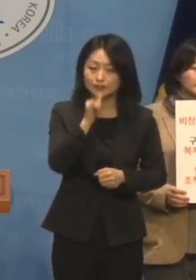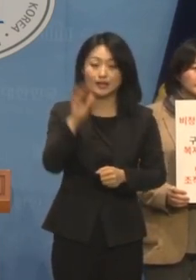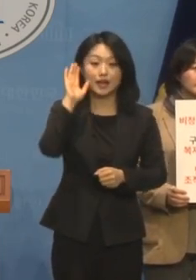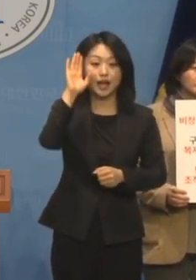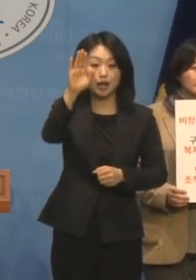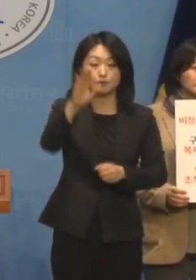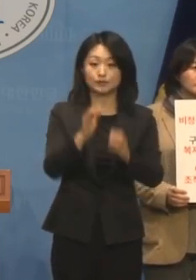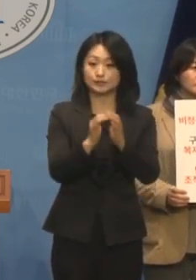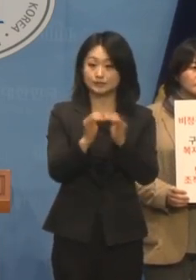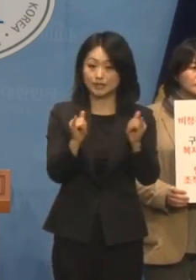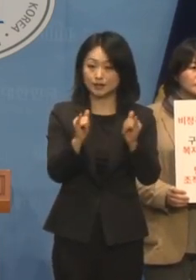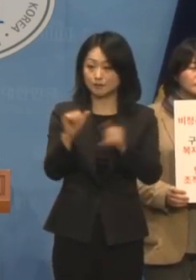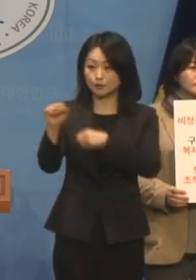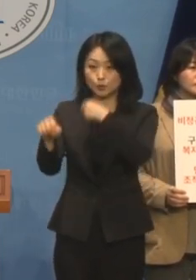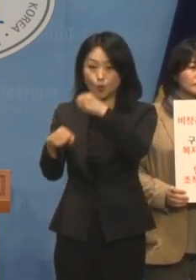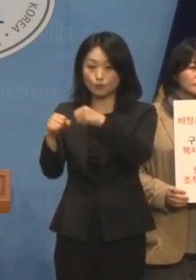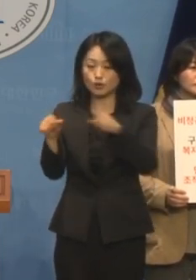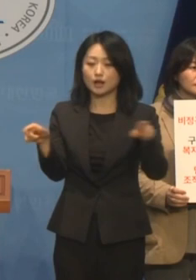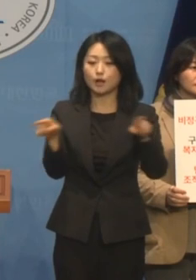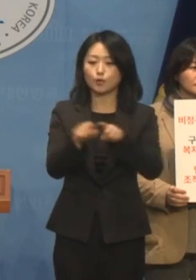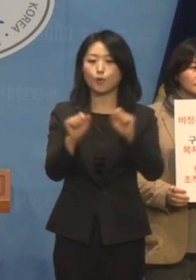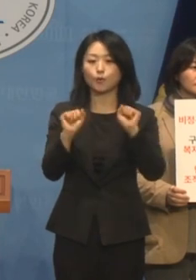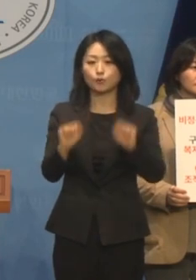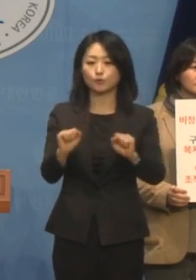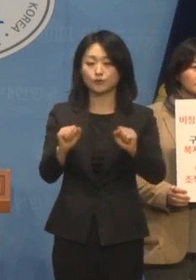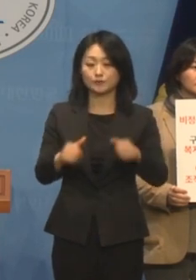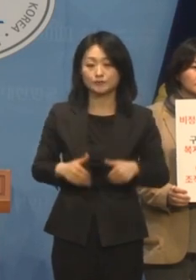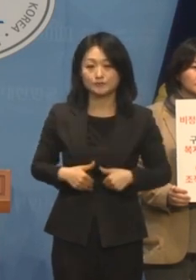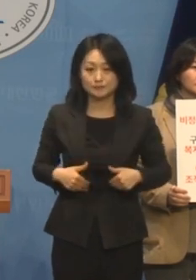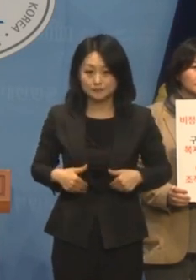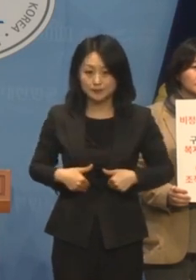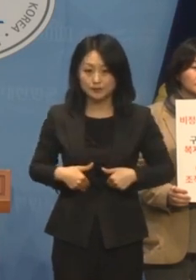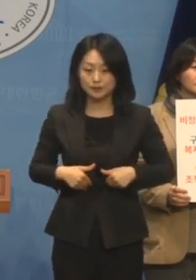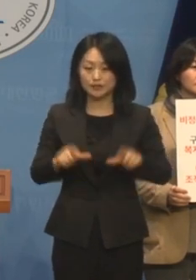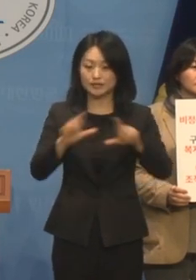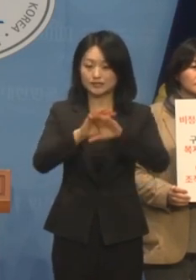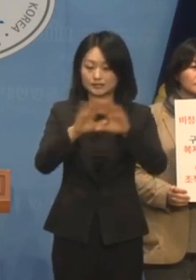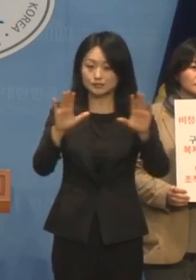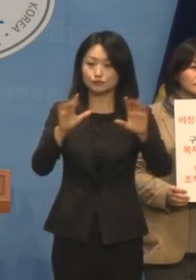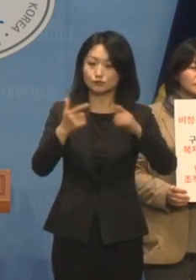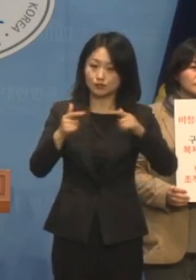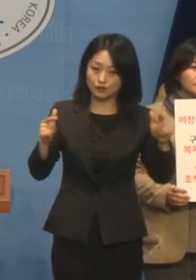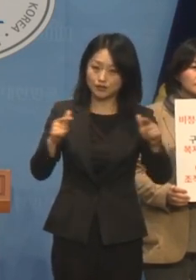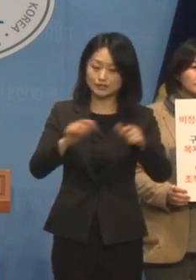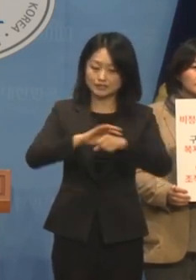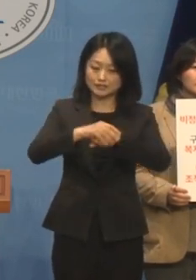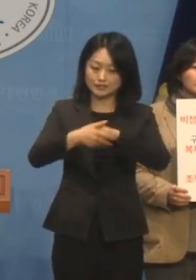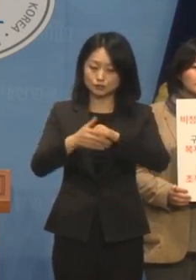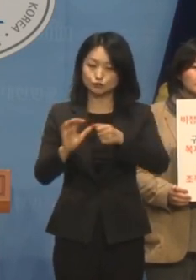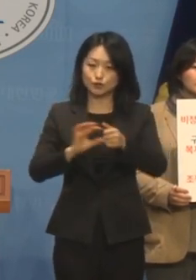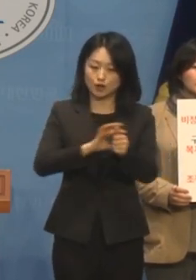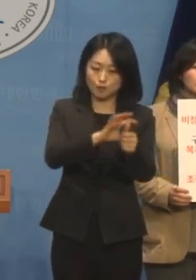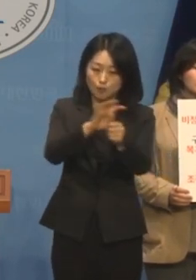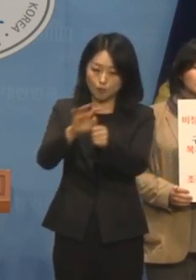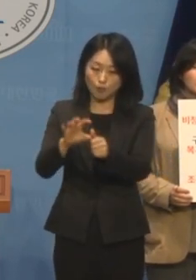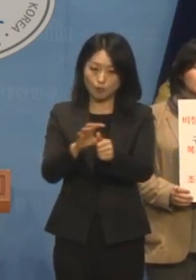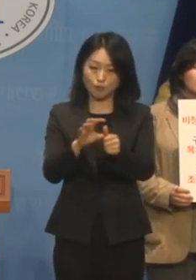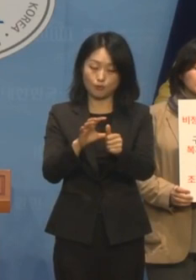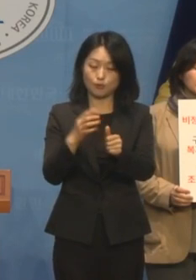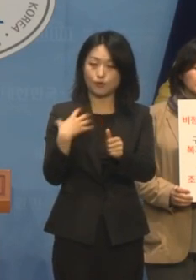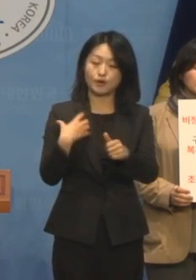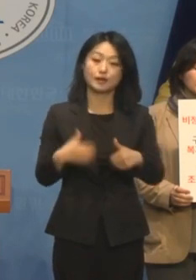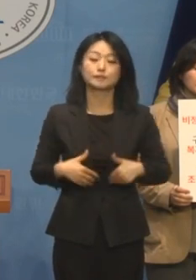앞으로는 더욱더 동물과의 공존을 생각하며 이 지구 환경을 지켜가는 데 앞서야 하는 그런 시점에 와